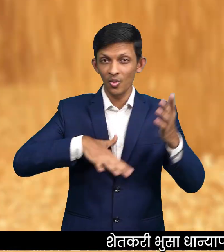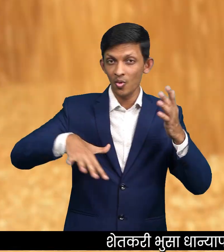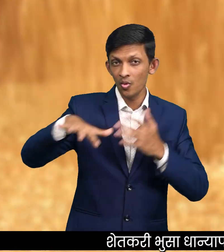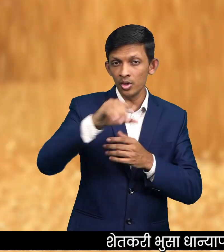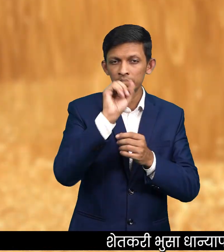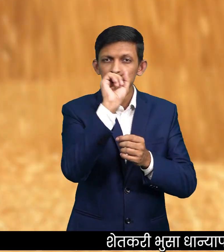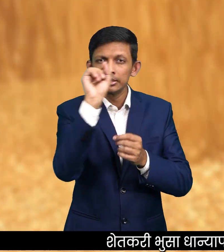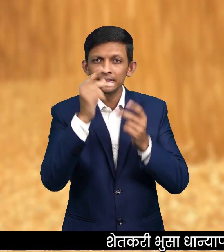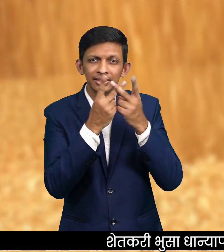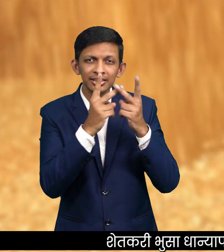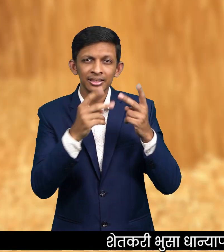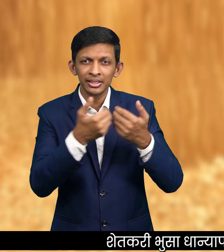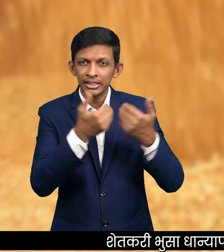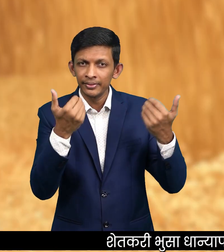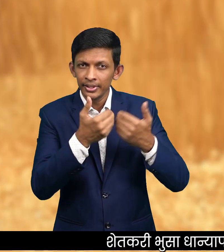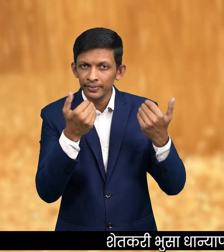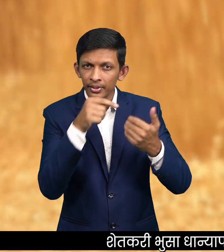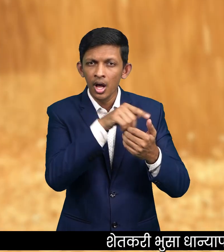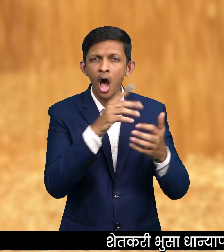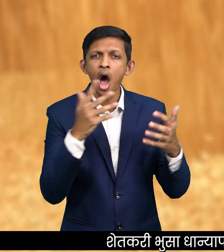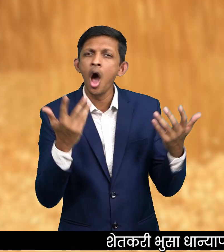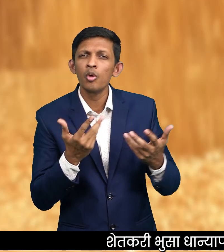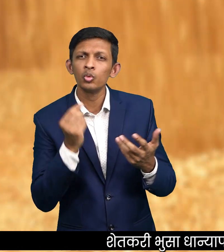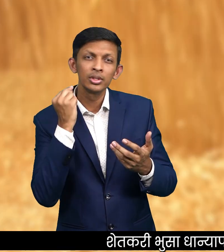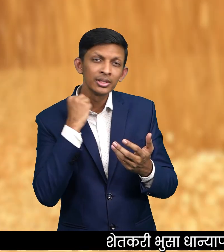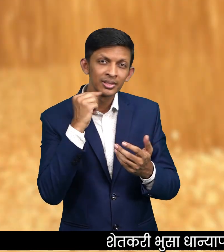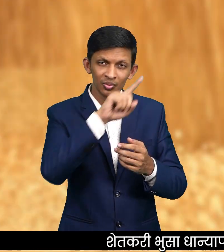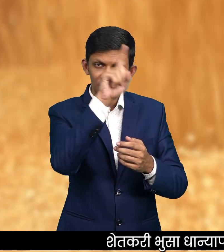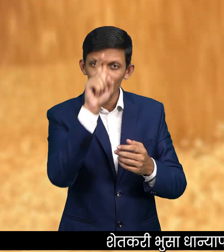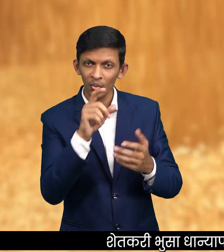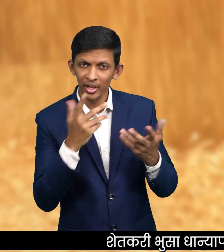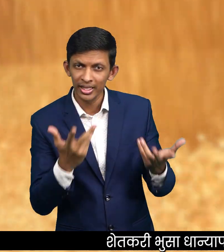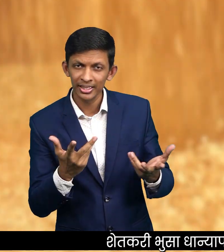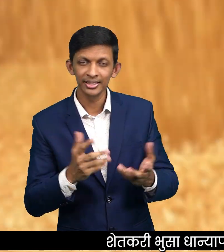शेतकरी भुसा धान्यापासून कसा वेगळा करतात?